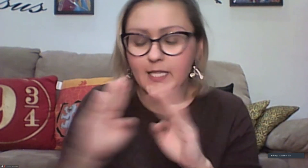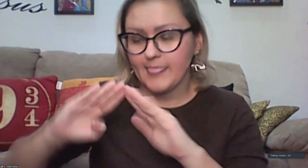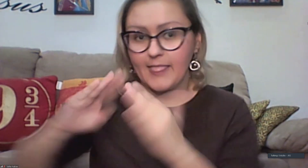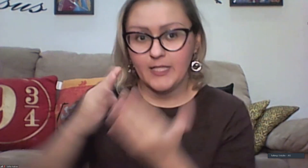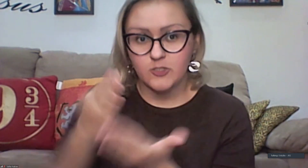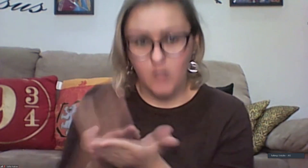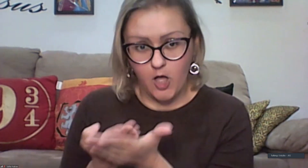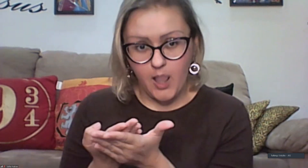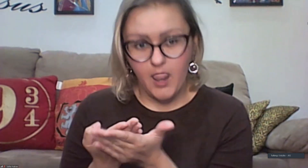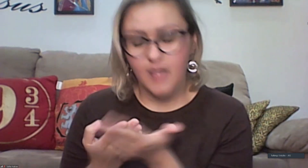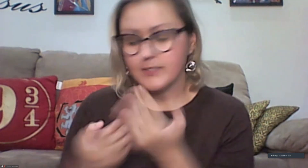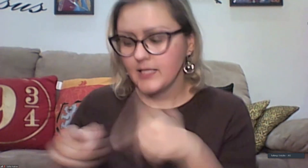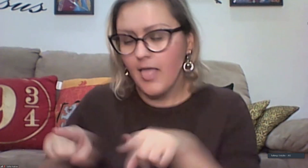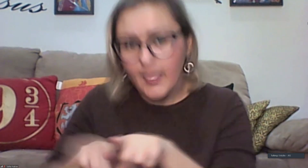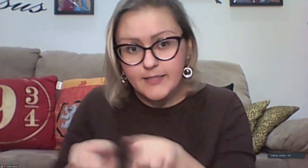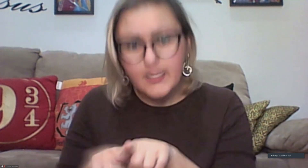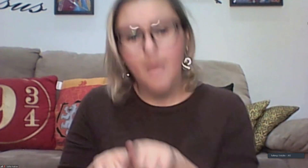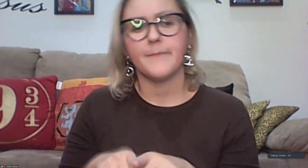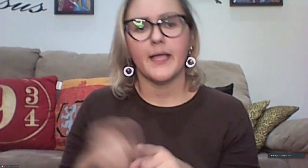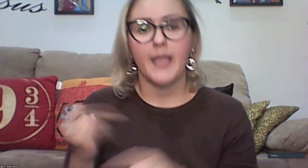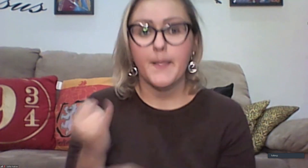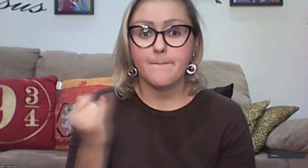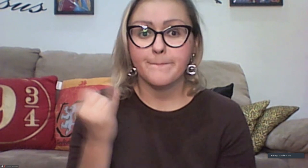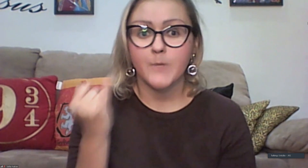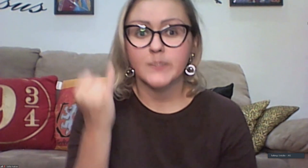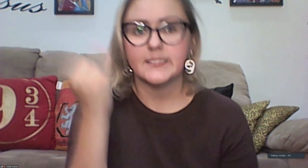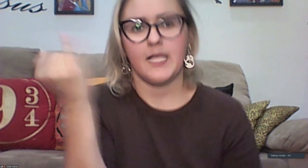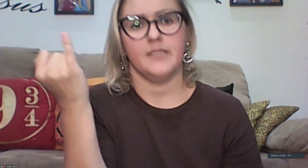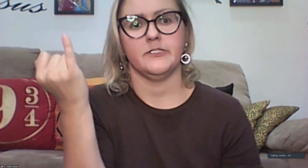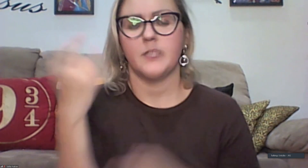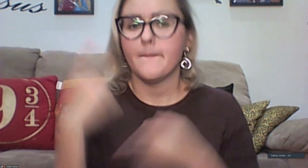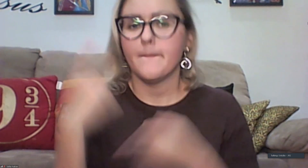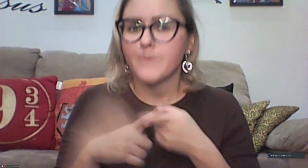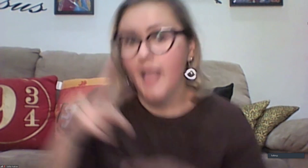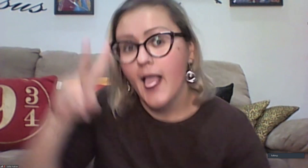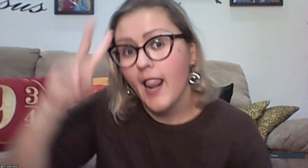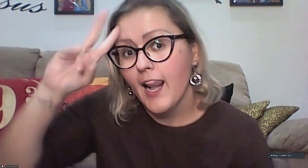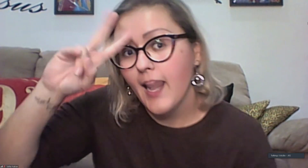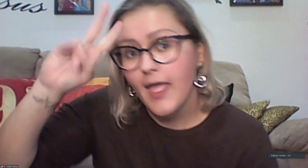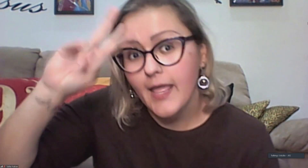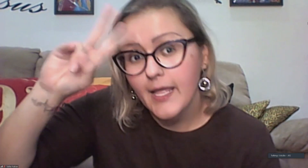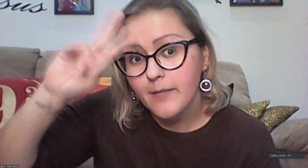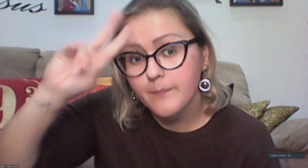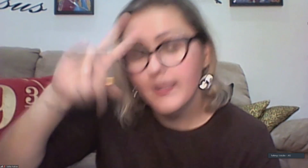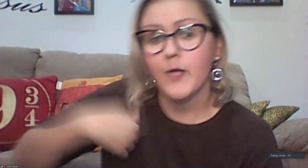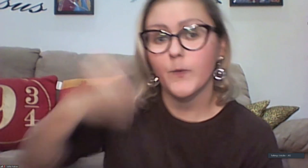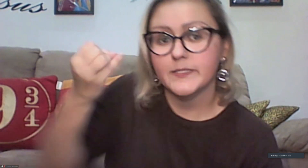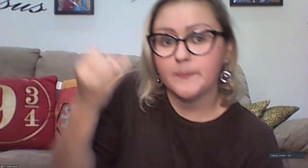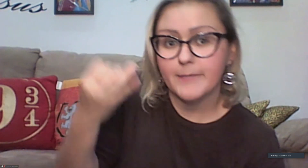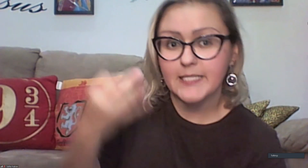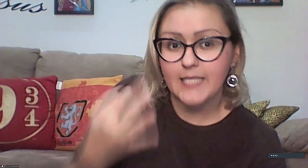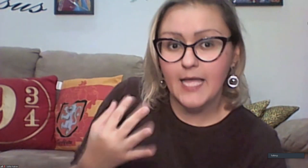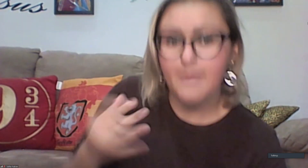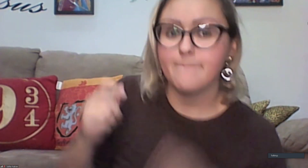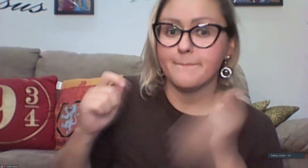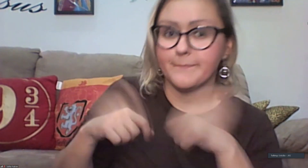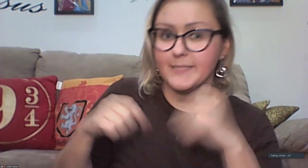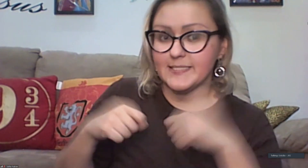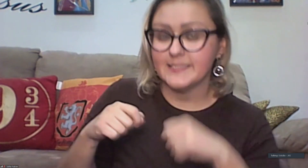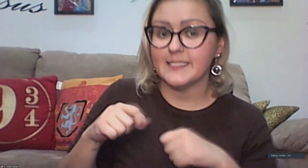Facebook, na escola também, é muito importante. Porque ele lembra que eu expliquei, você lembra que eu expliquei